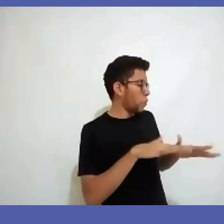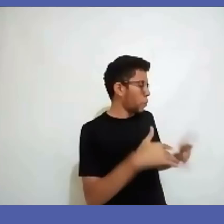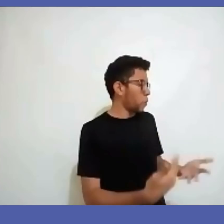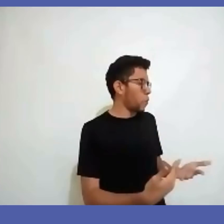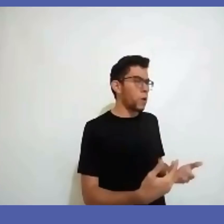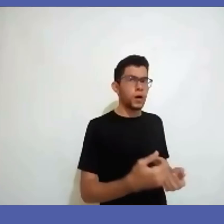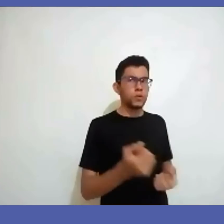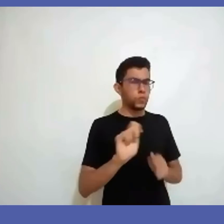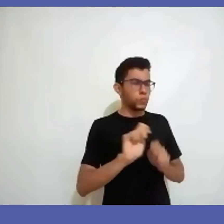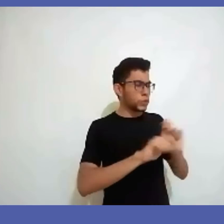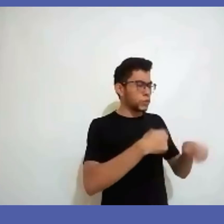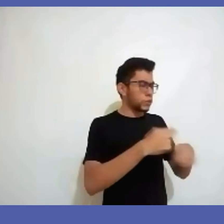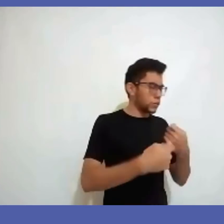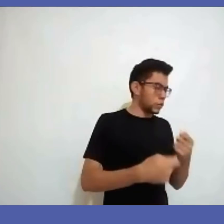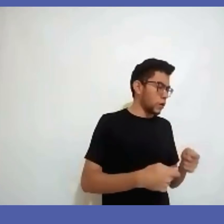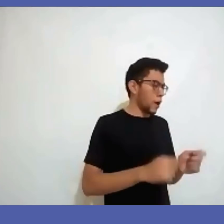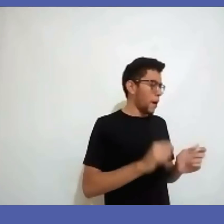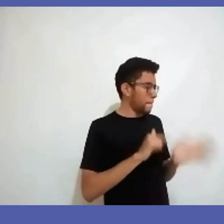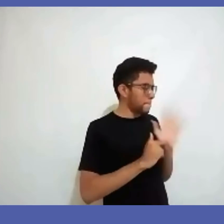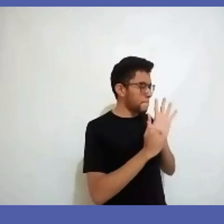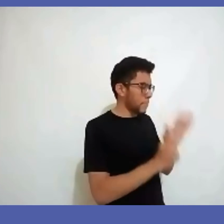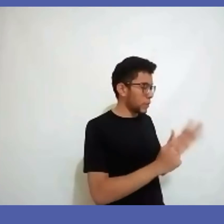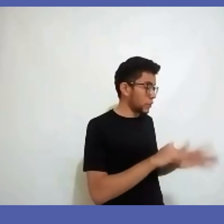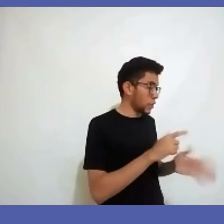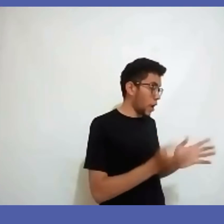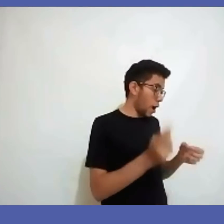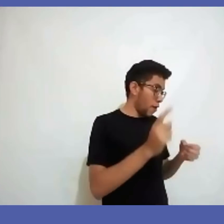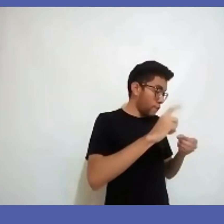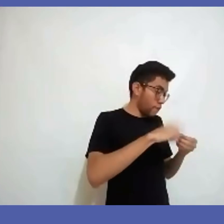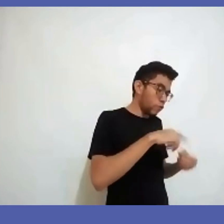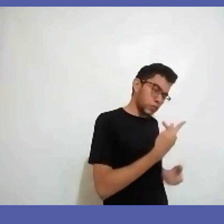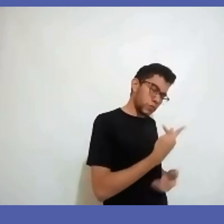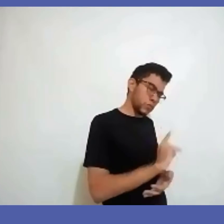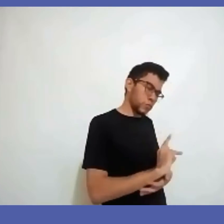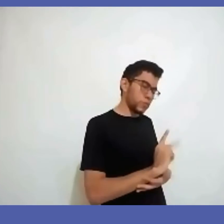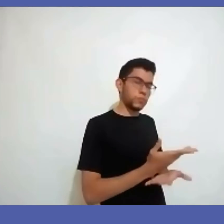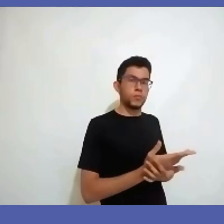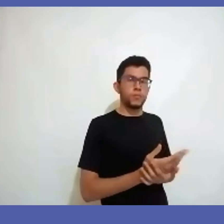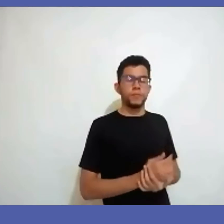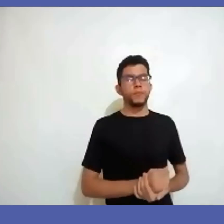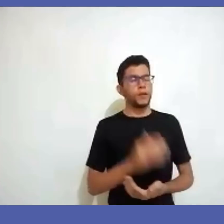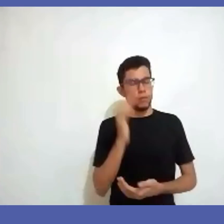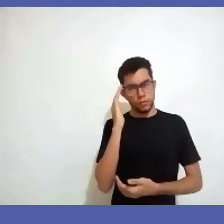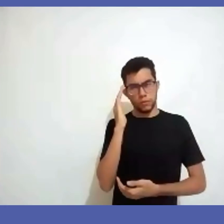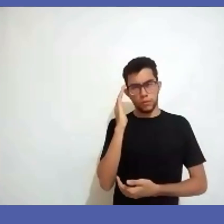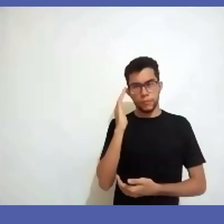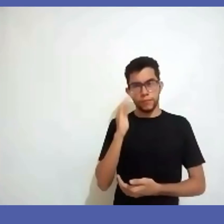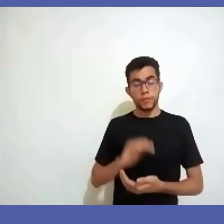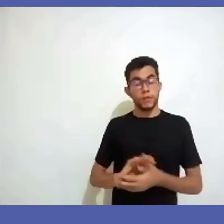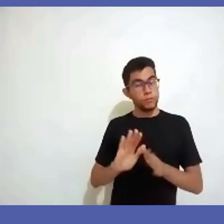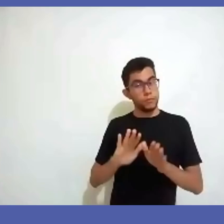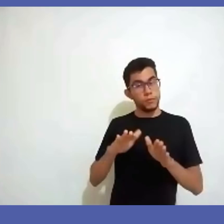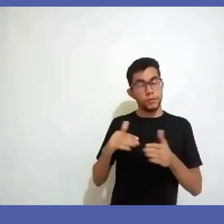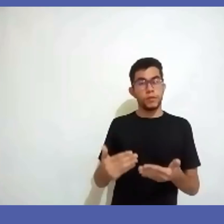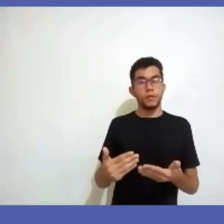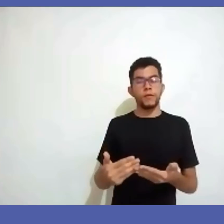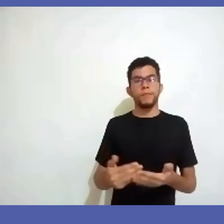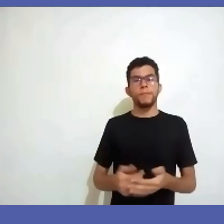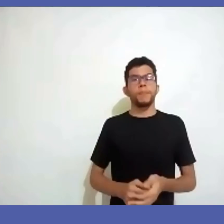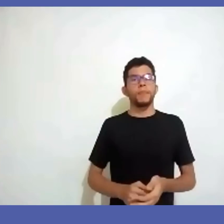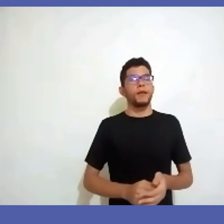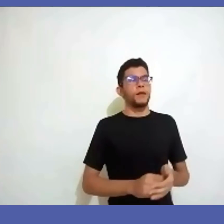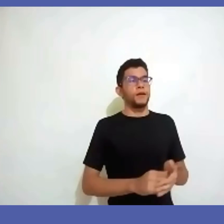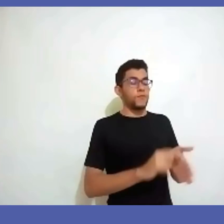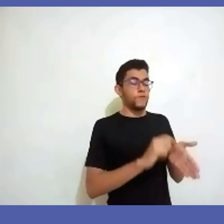tua vinda e do final dos tempos? Vocês entenderam? Então, no versículo 32, está dentro